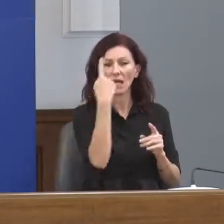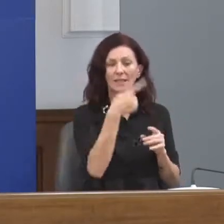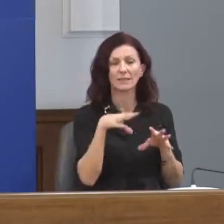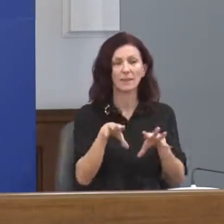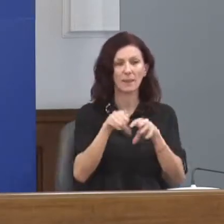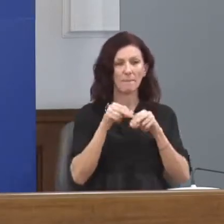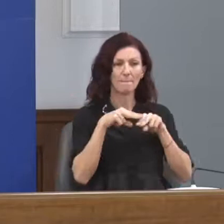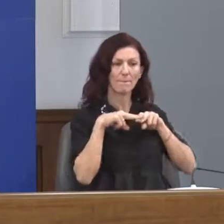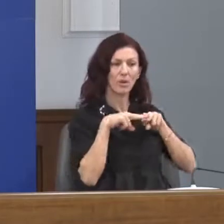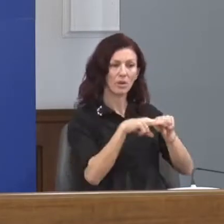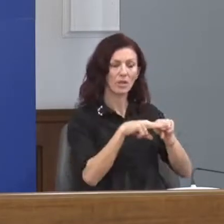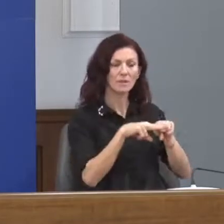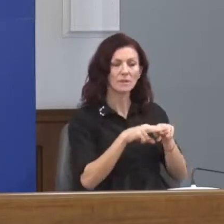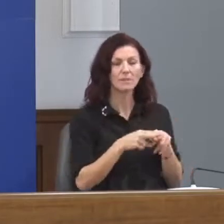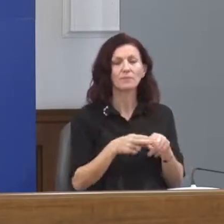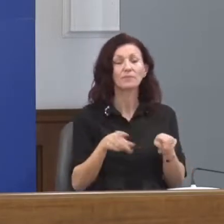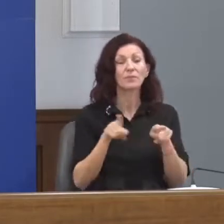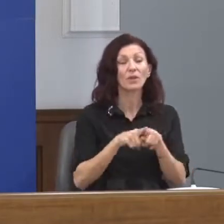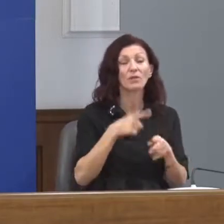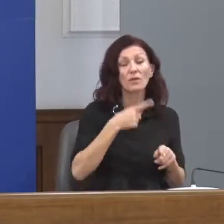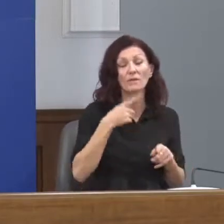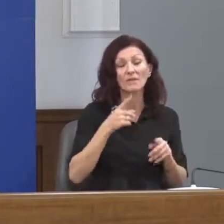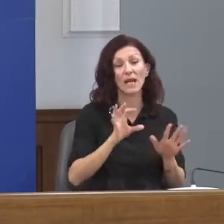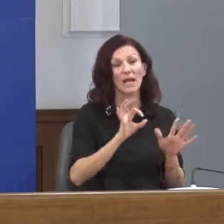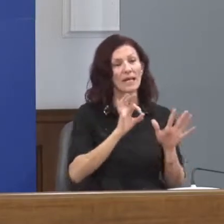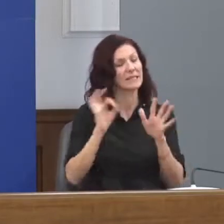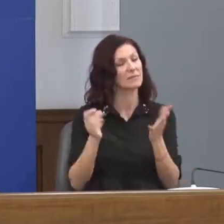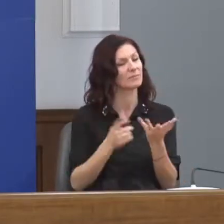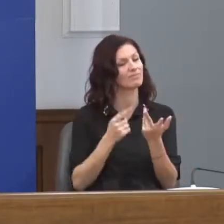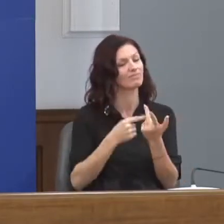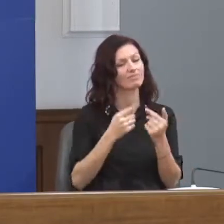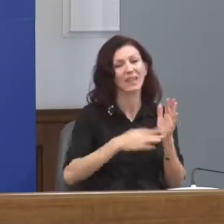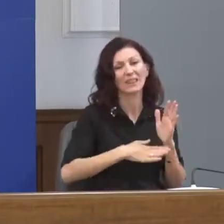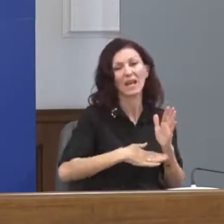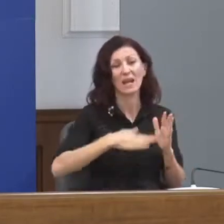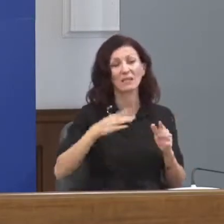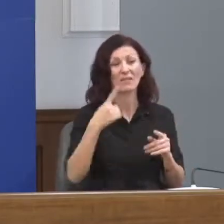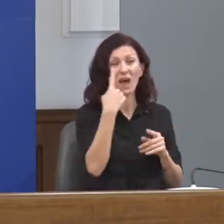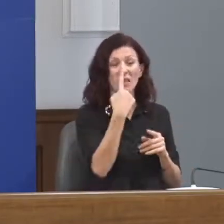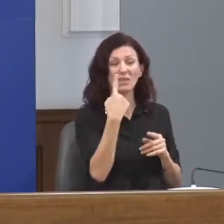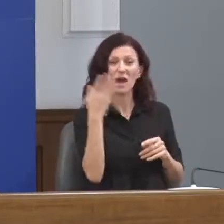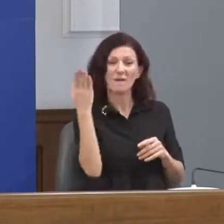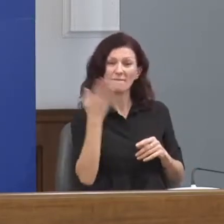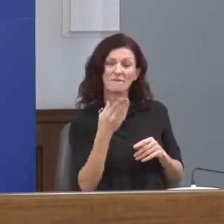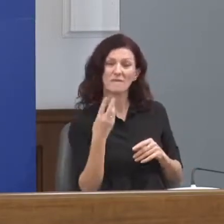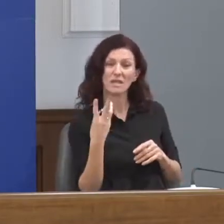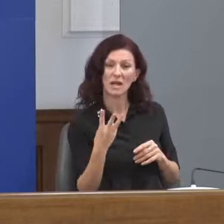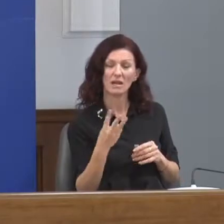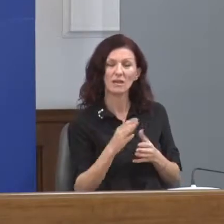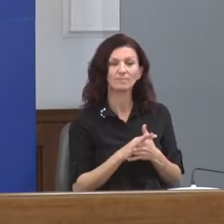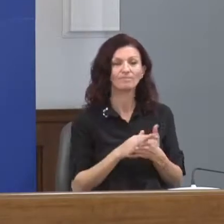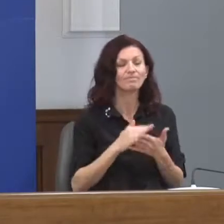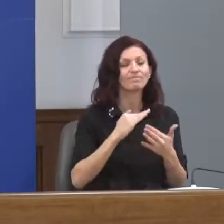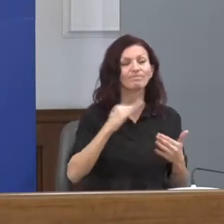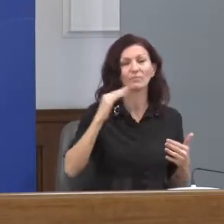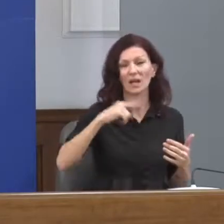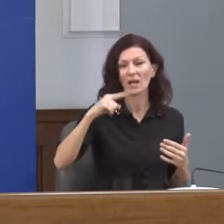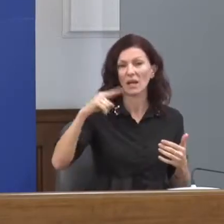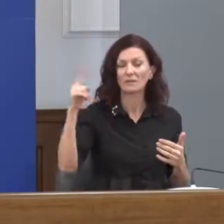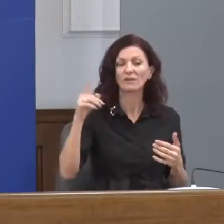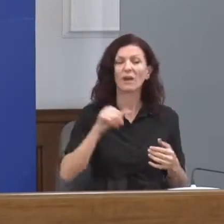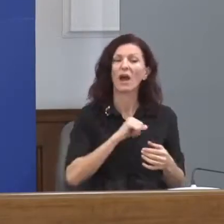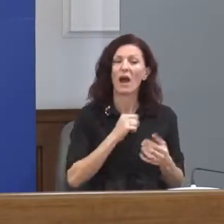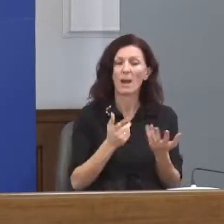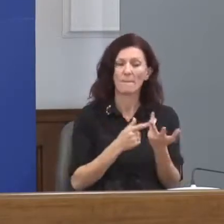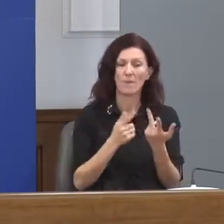лечение, като ежеседмично техния брой нараства с една трета. Нараства и броя на лицата, нуждаещи се от